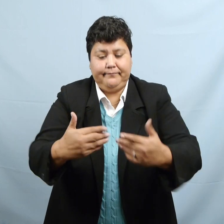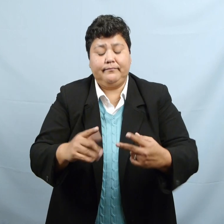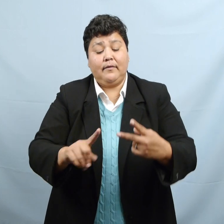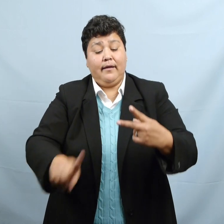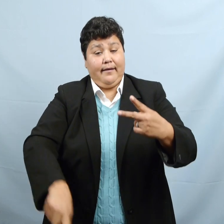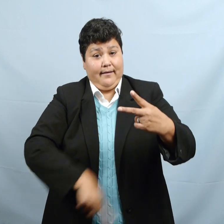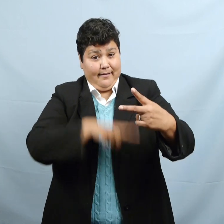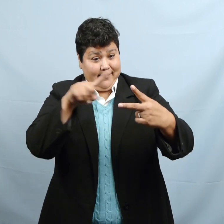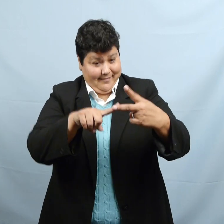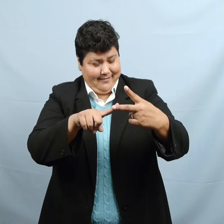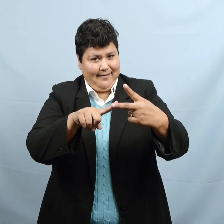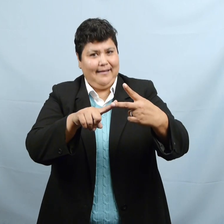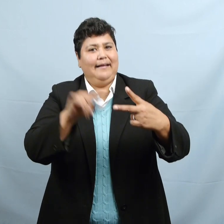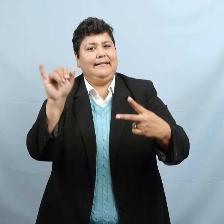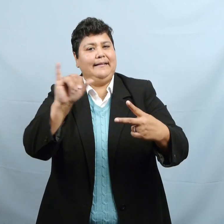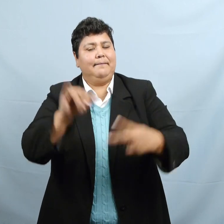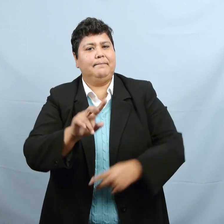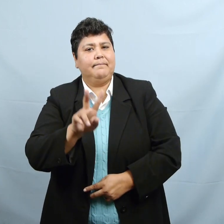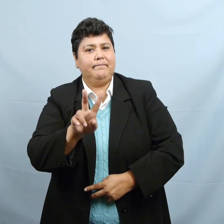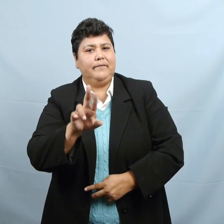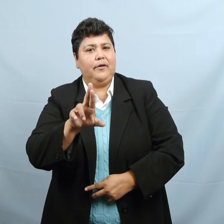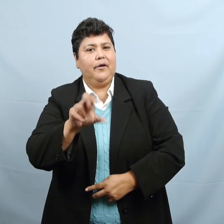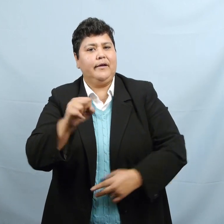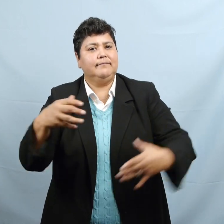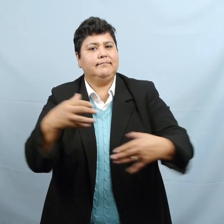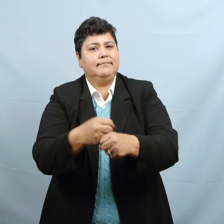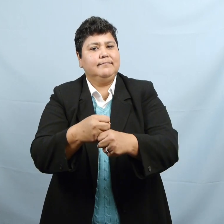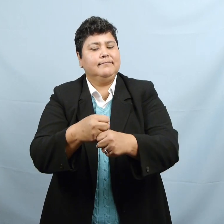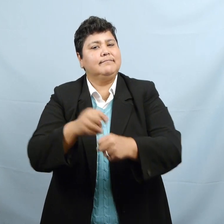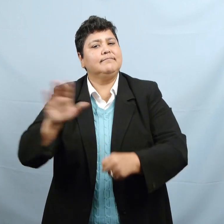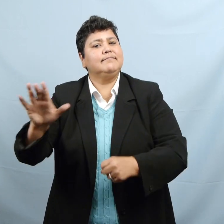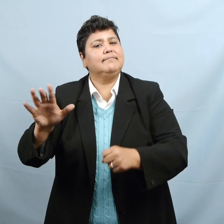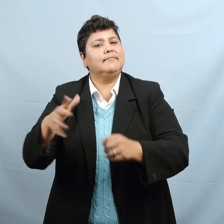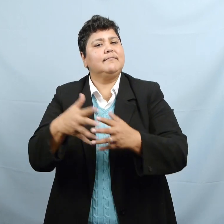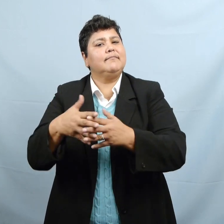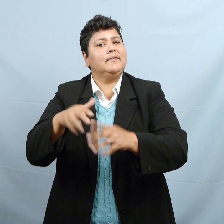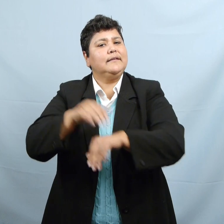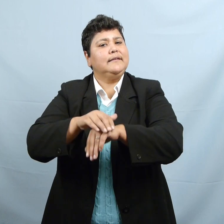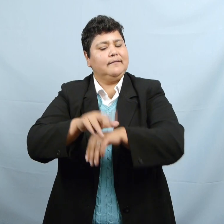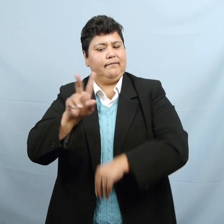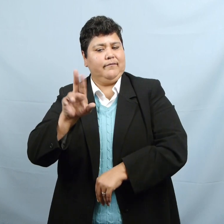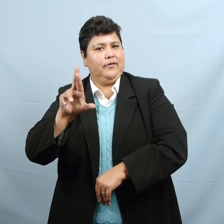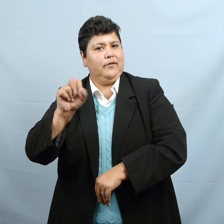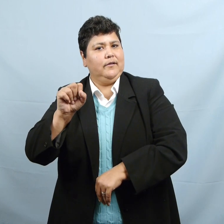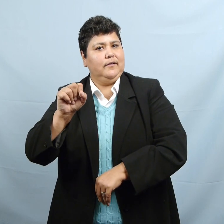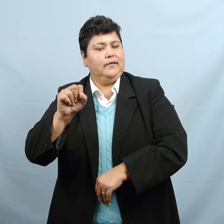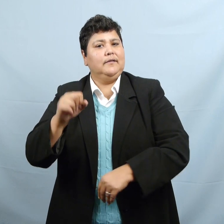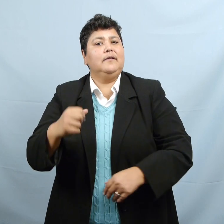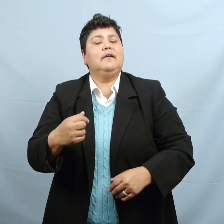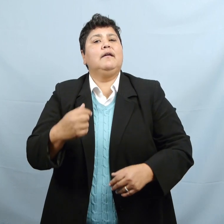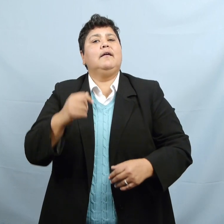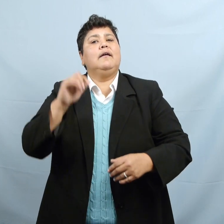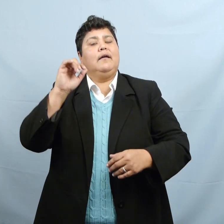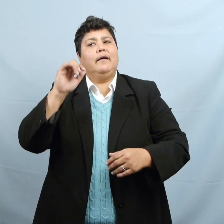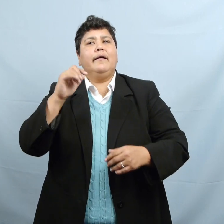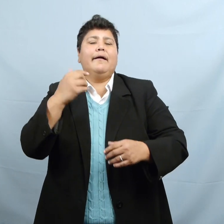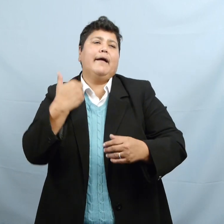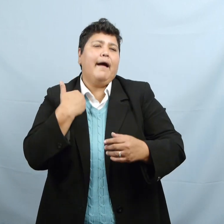que sale fluido verdad pero cuando ella lo mencionó lo que me vino a la mente es pieres